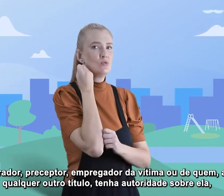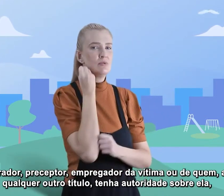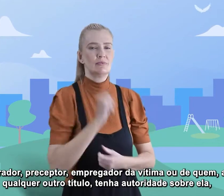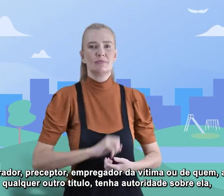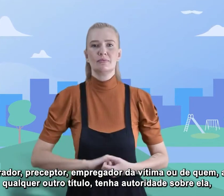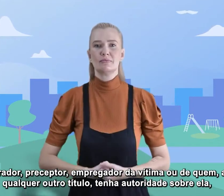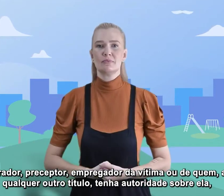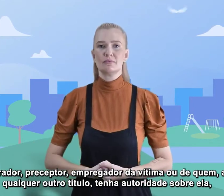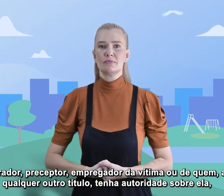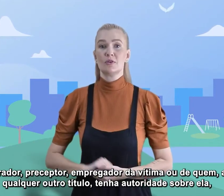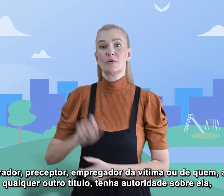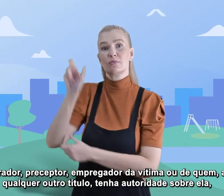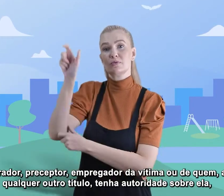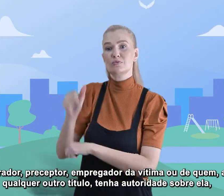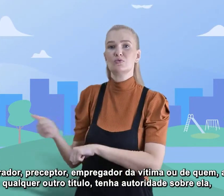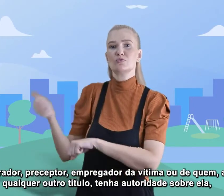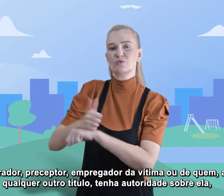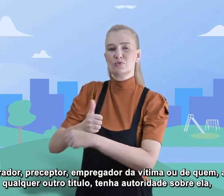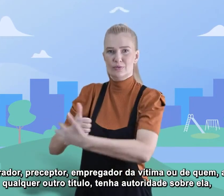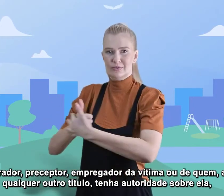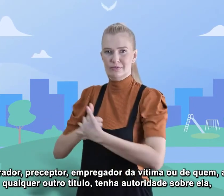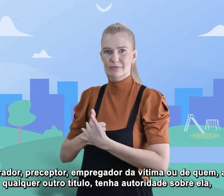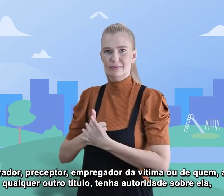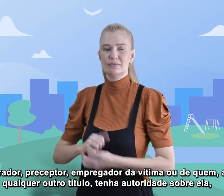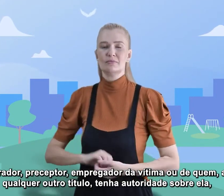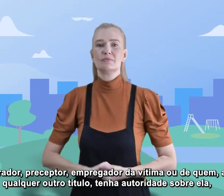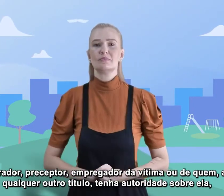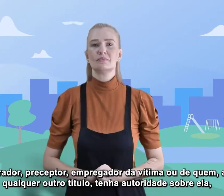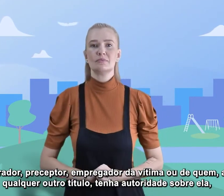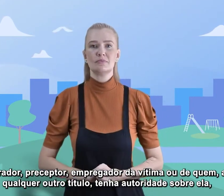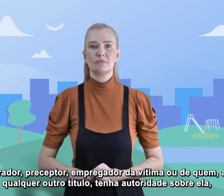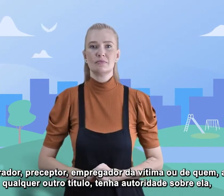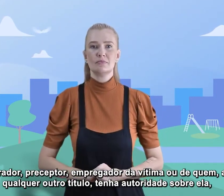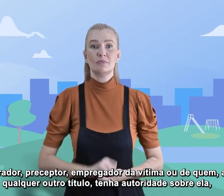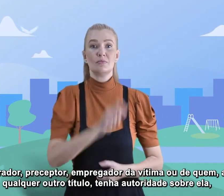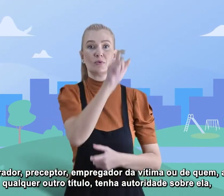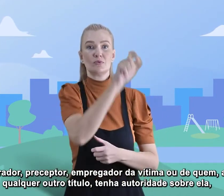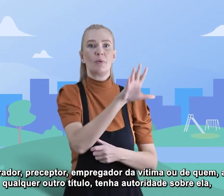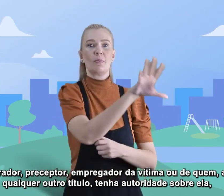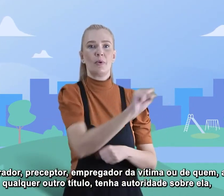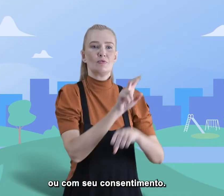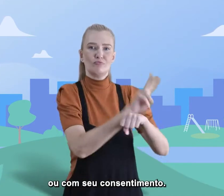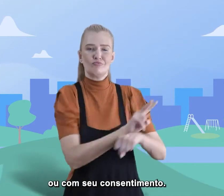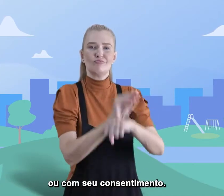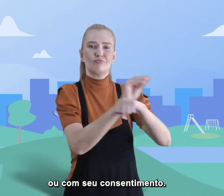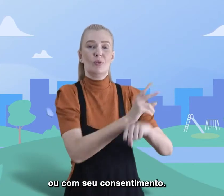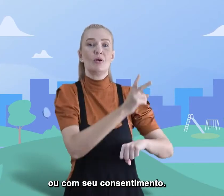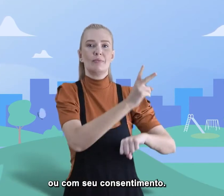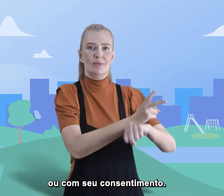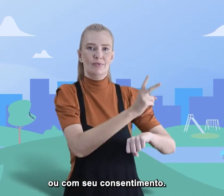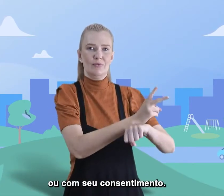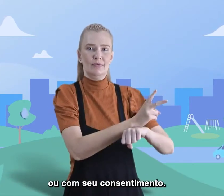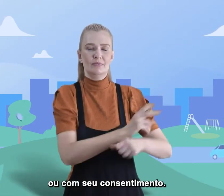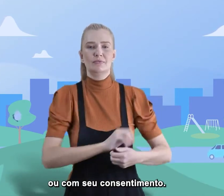quem, a qualquer outro título, tenha autoridade sobre ela, ou com seu